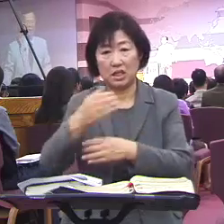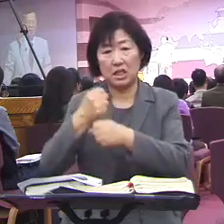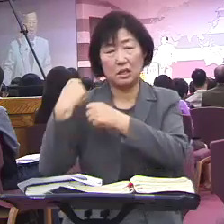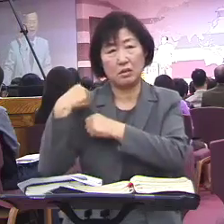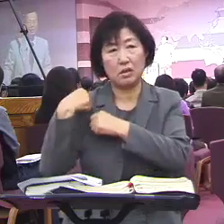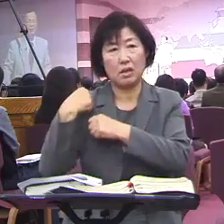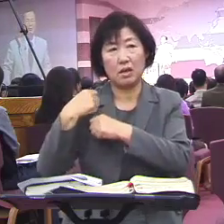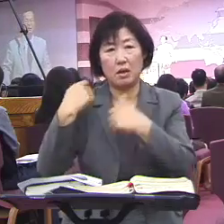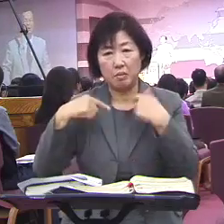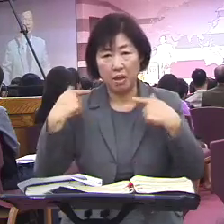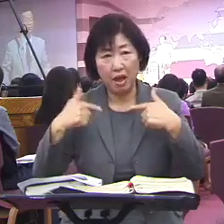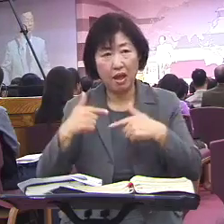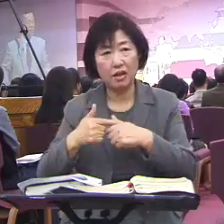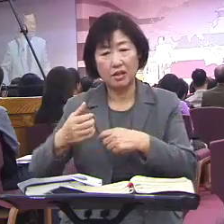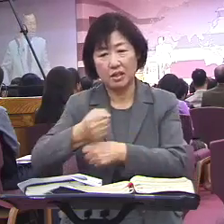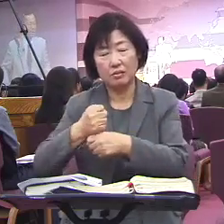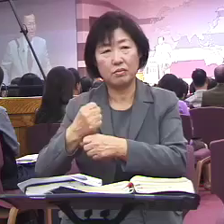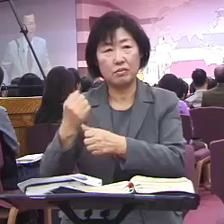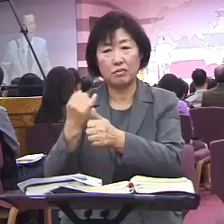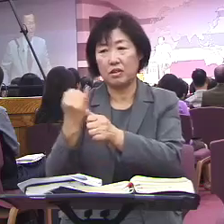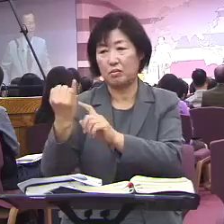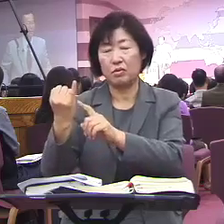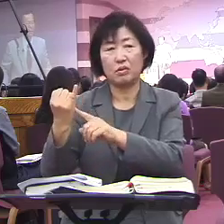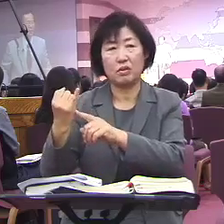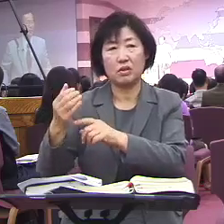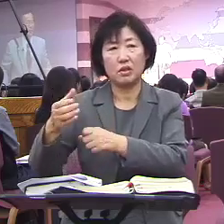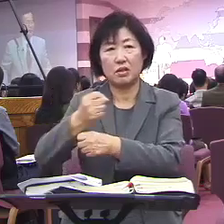제 아내가 아니면 하루도 못 살 것 같아요.